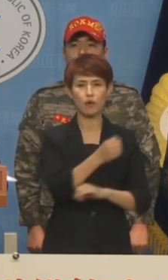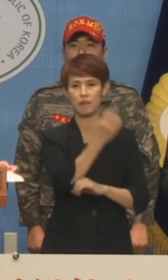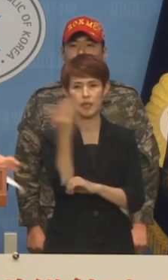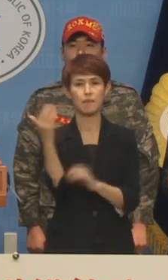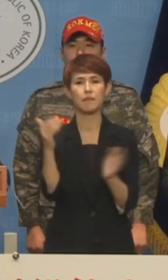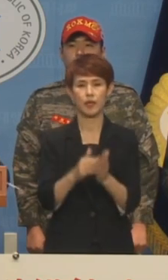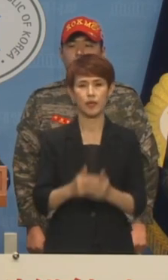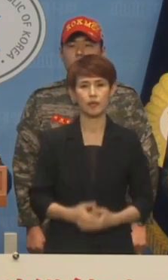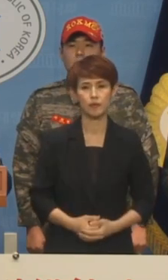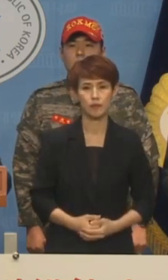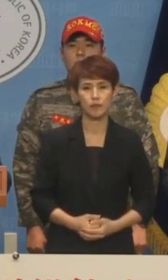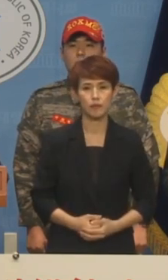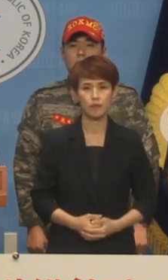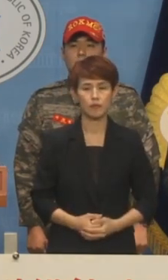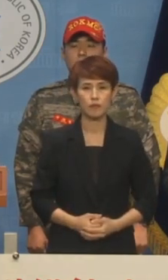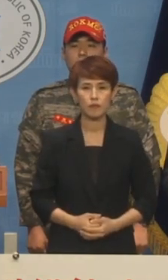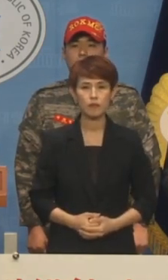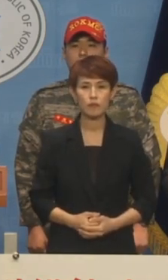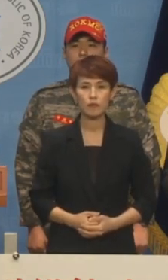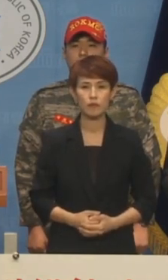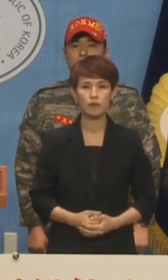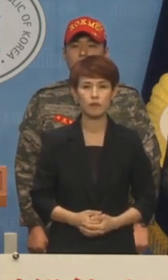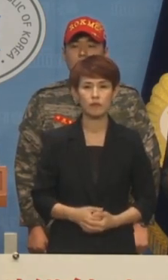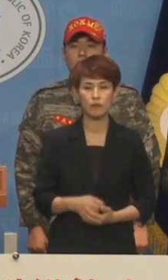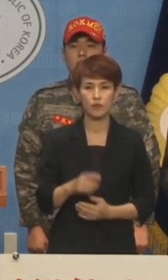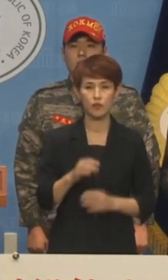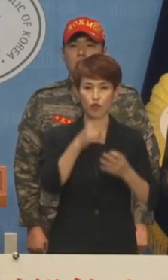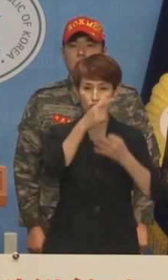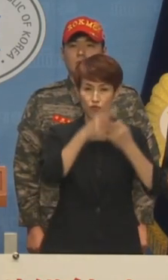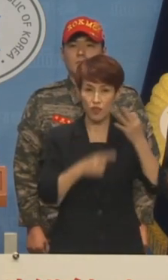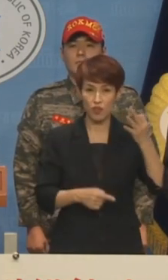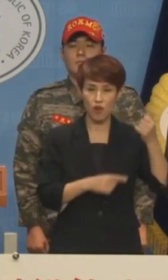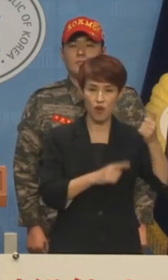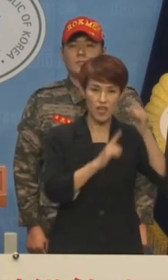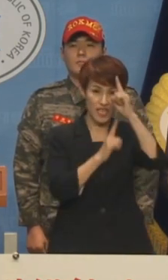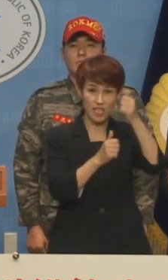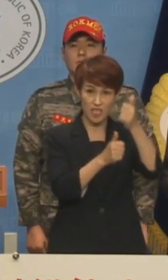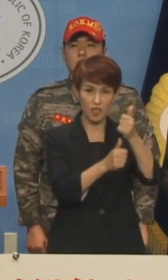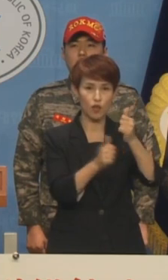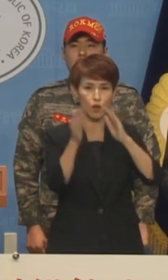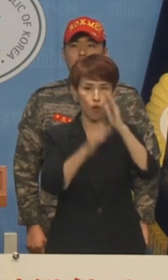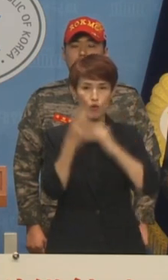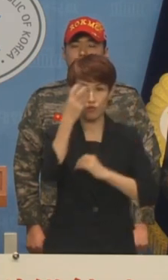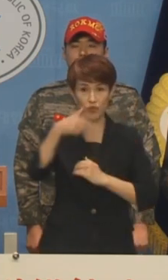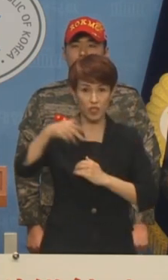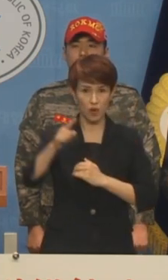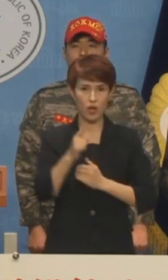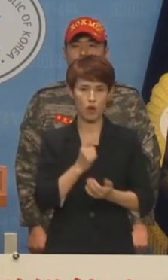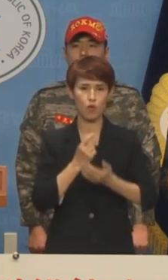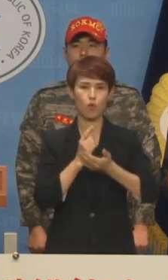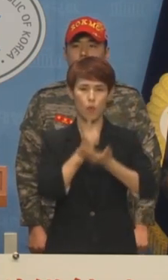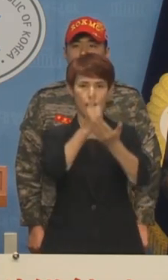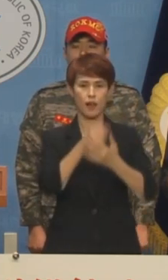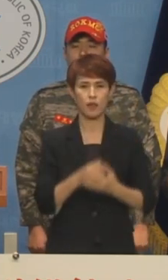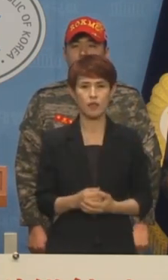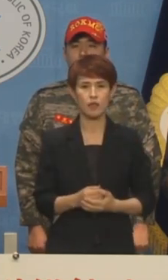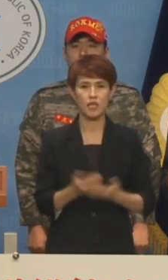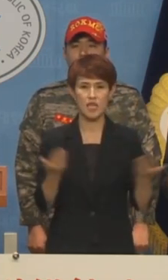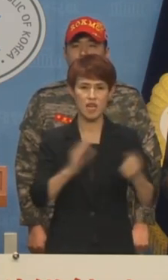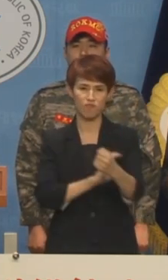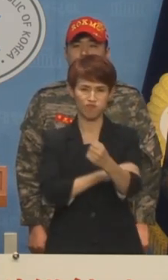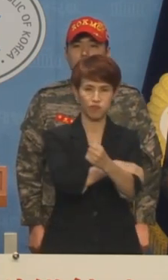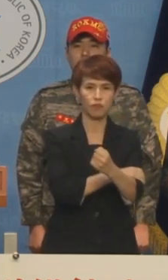공유했습니다. 다음의 혐의로 피고발인 윤석열과 이시원을 공수처에 고발합니다. 1. 직권남용 권리행사